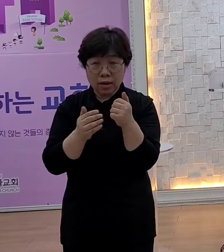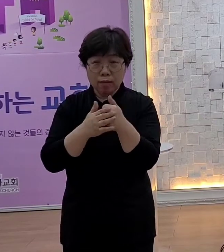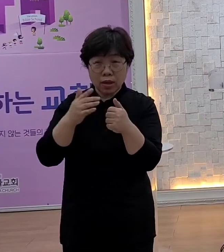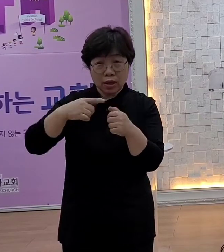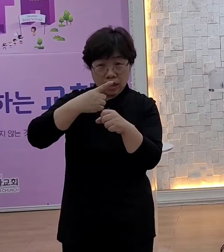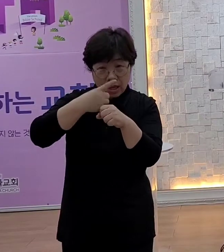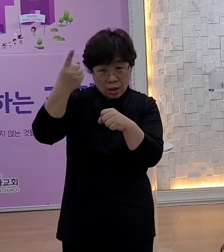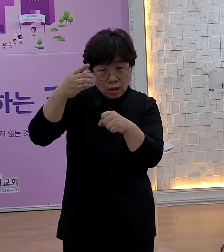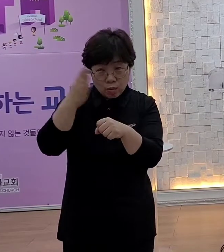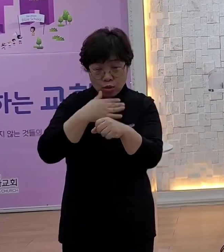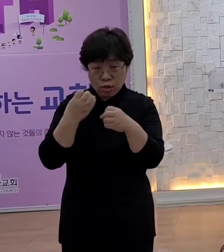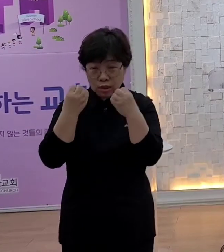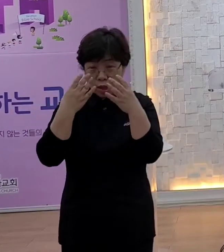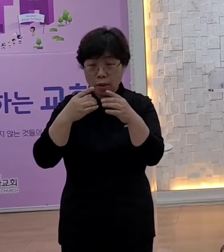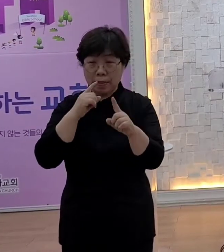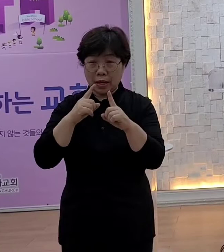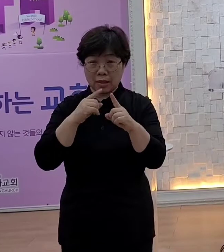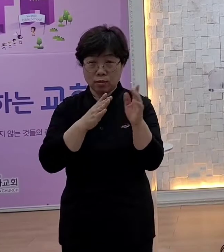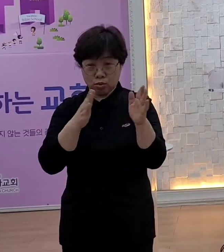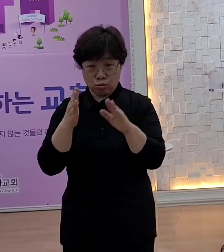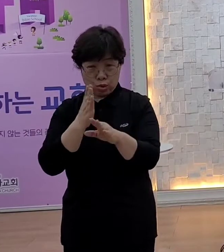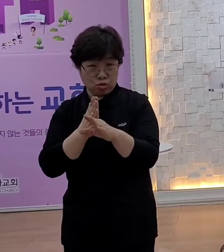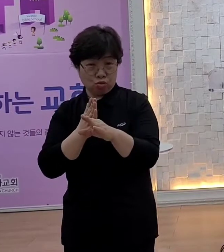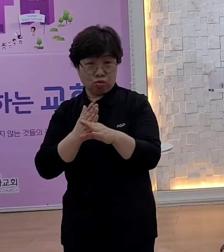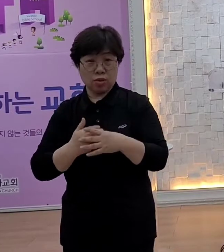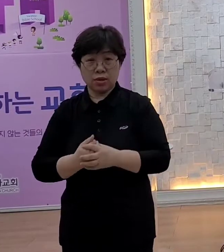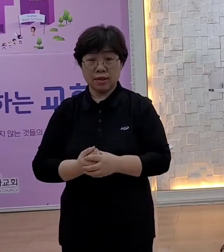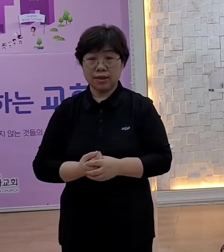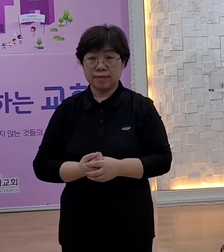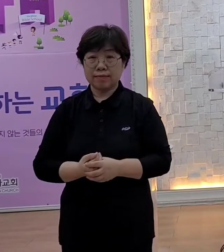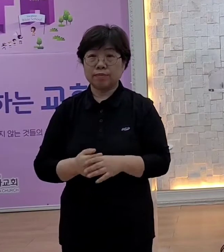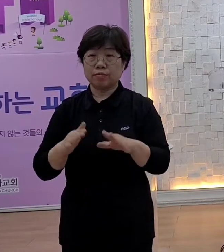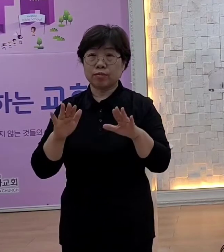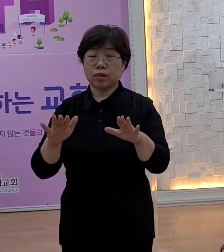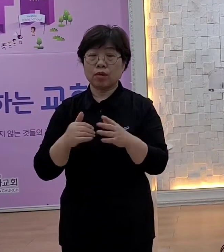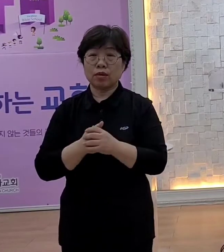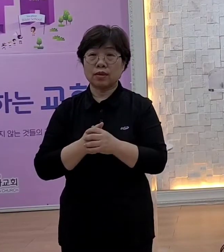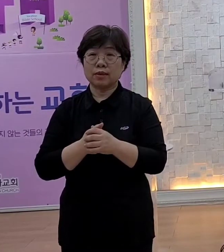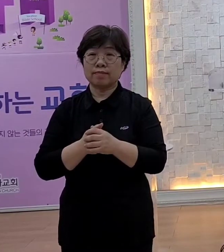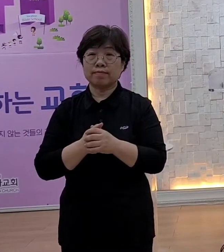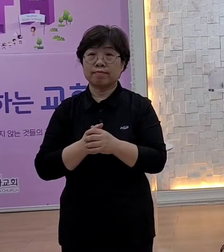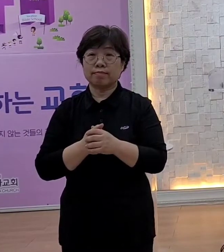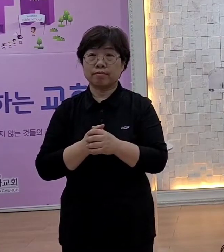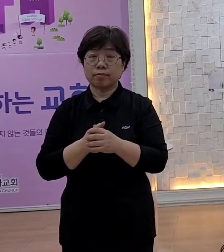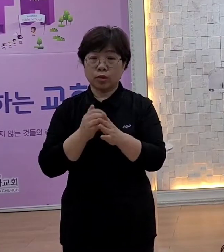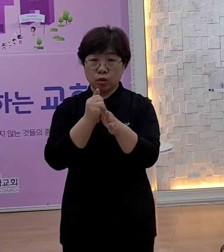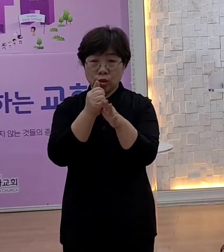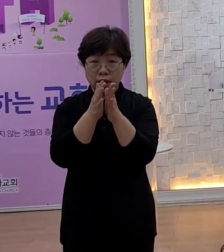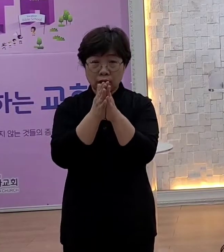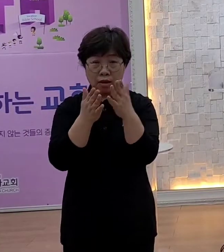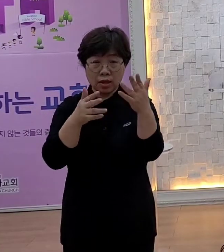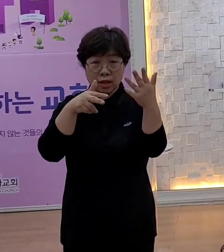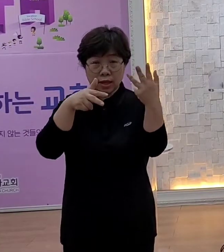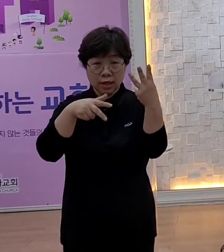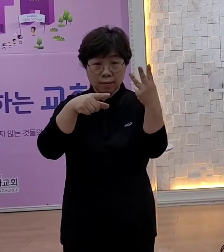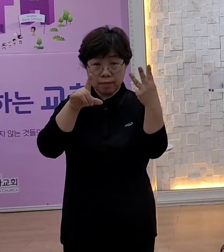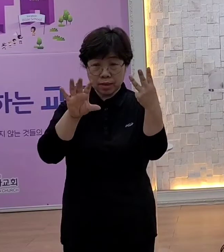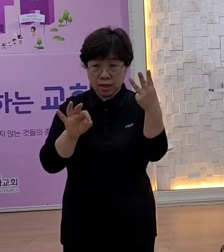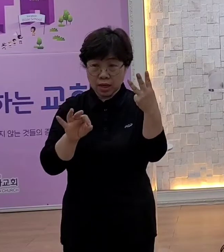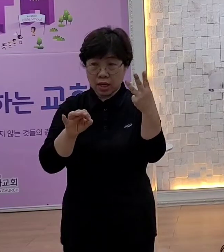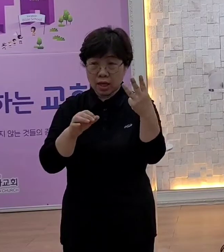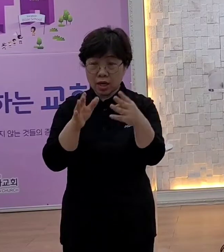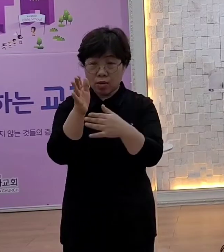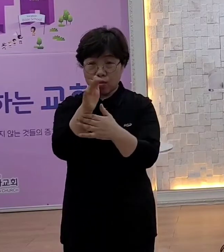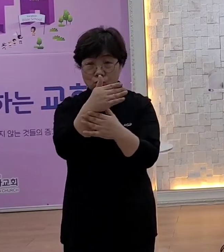새로운 말씀으로 다시 이제 보게 되는데, 자, 오늘 이제 이 3장은